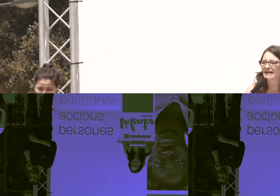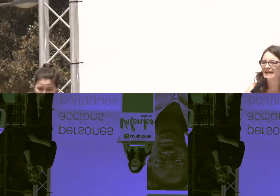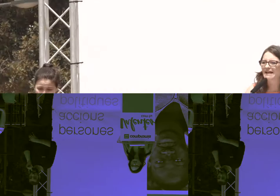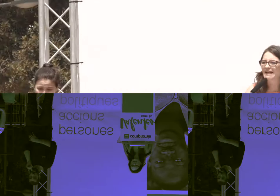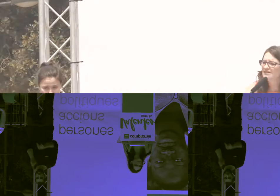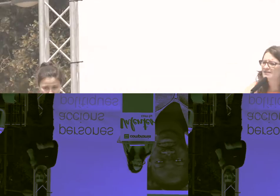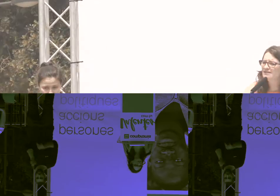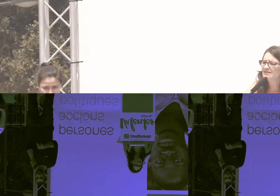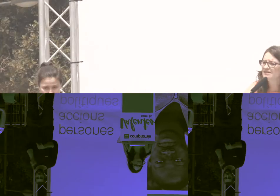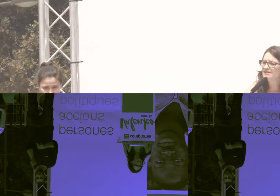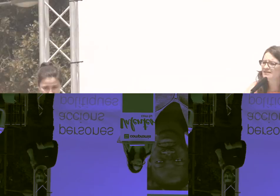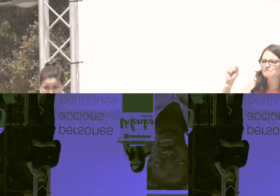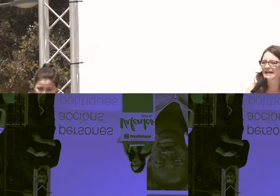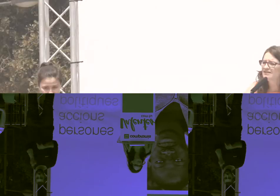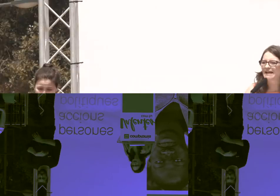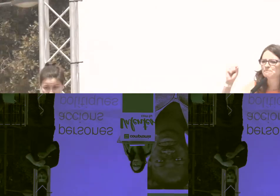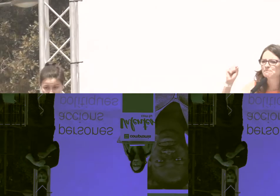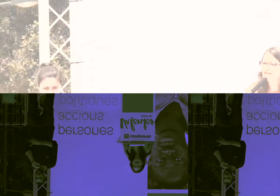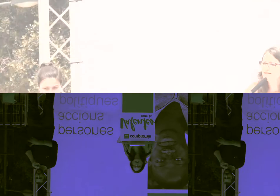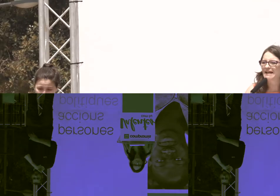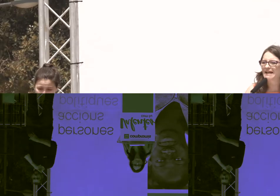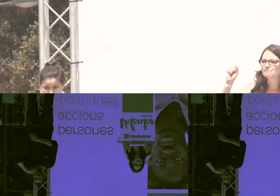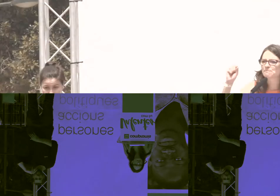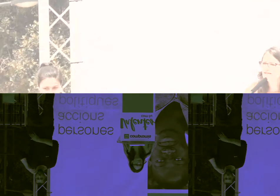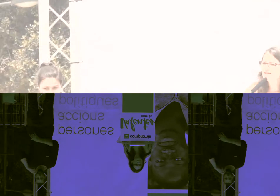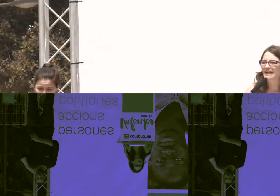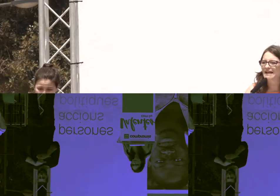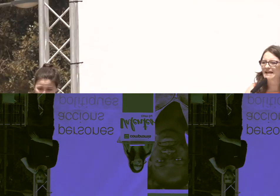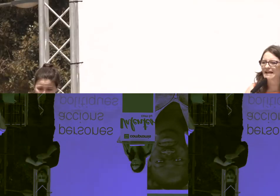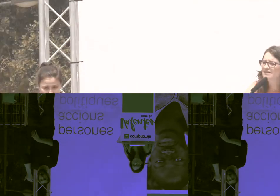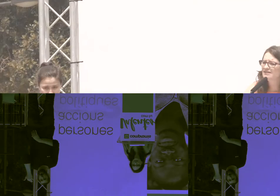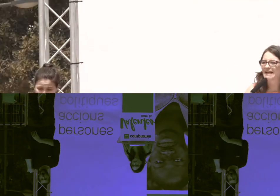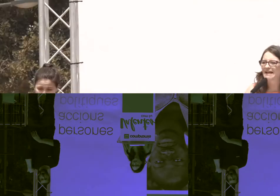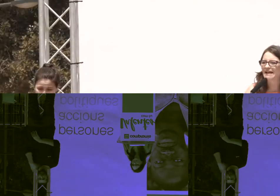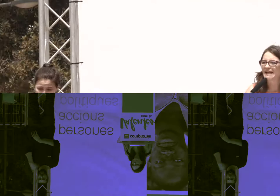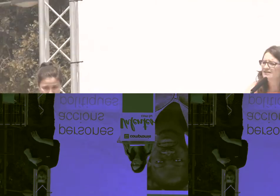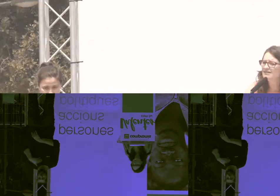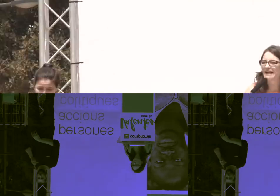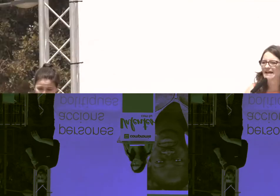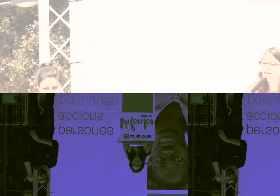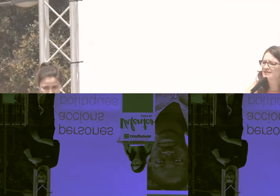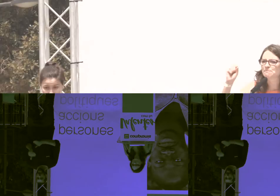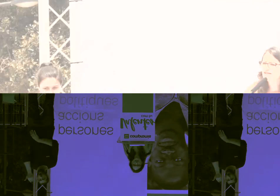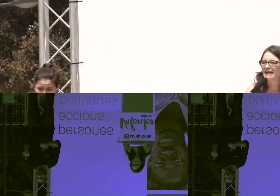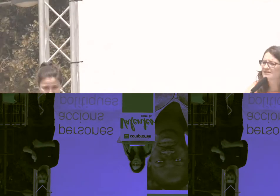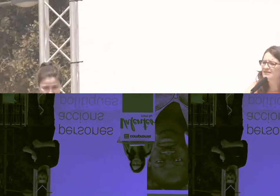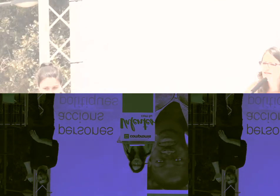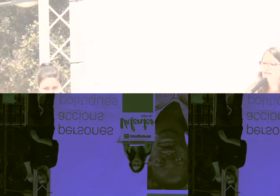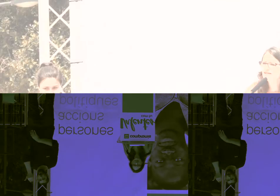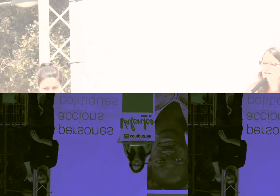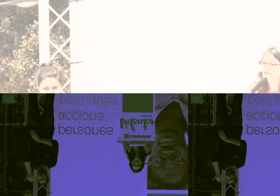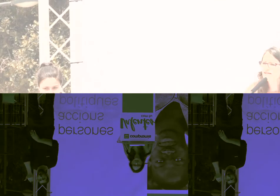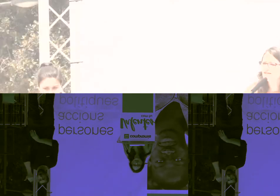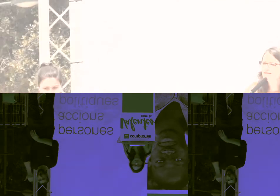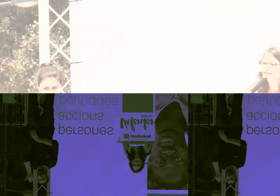coneixements i de valors. Per què abans no se volia la igualtat d'oportunitats? Perquè el